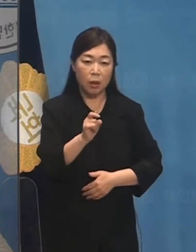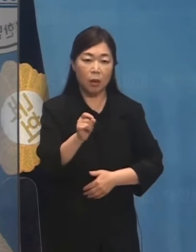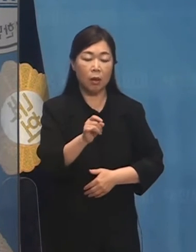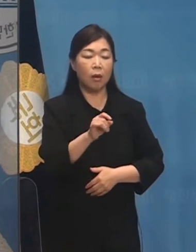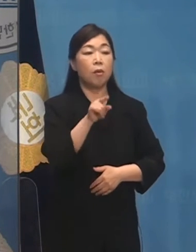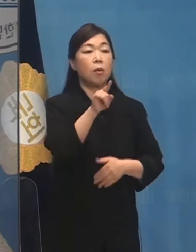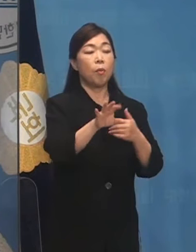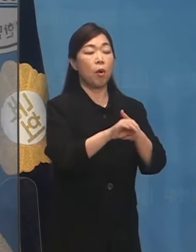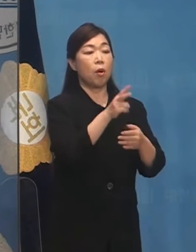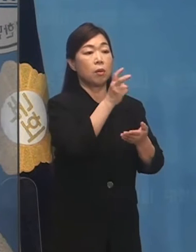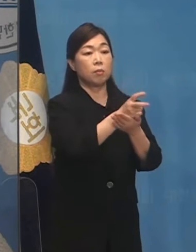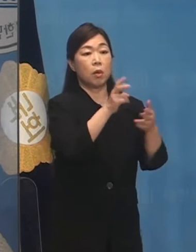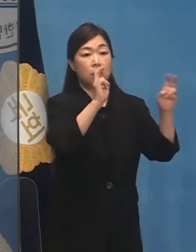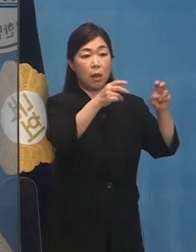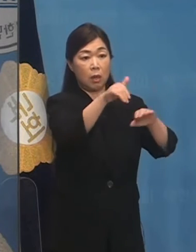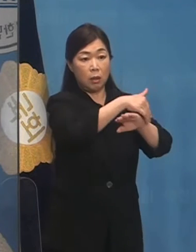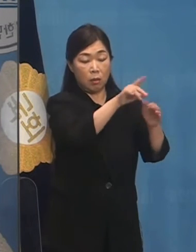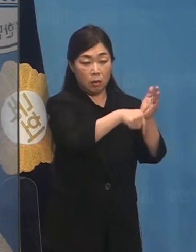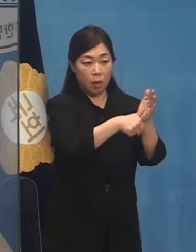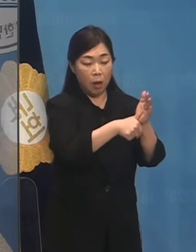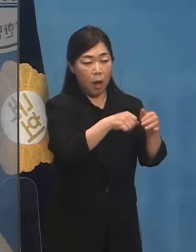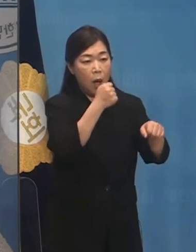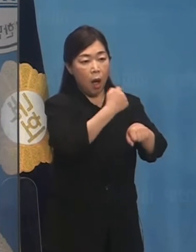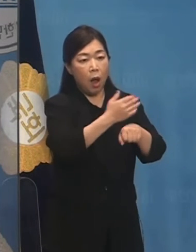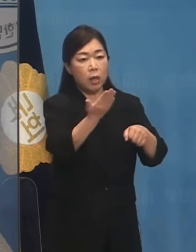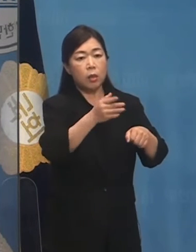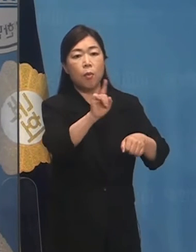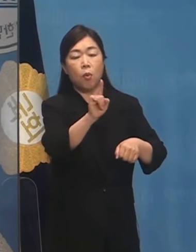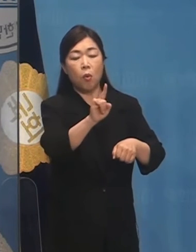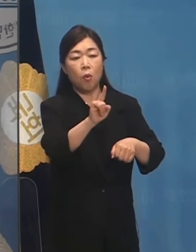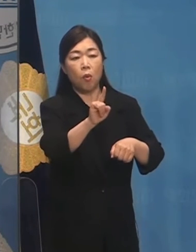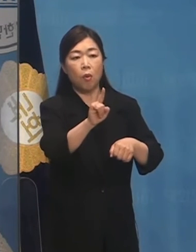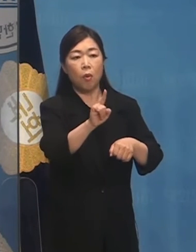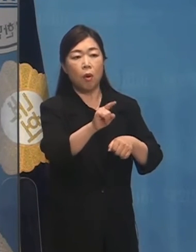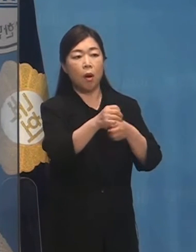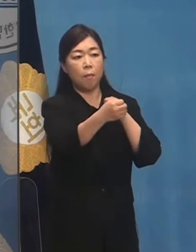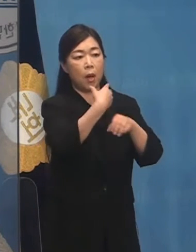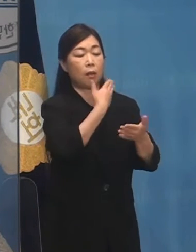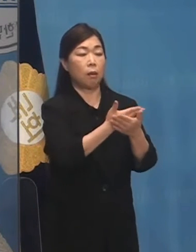알아야 되지 않겠습니까? 그런데 이거를 영업상의 비밀이라는 이유로